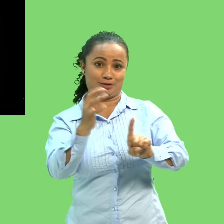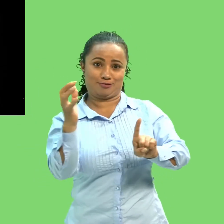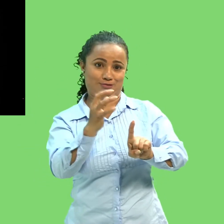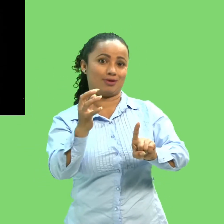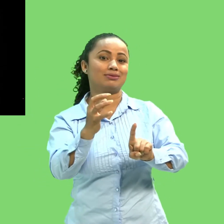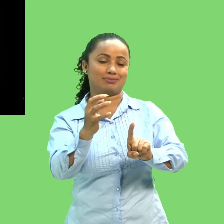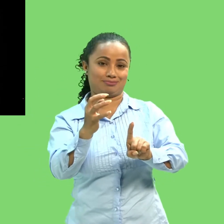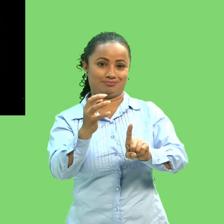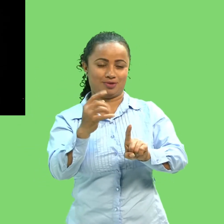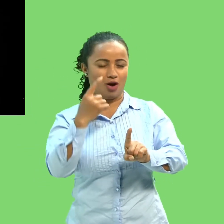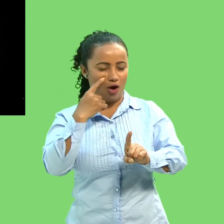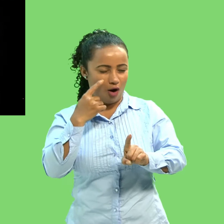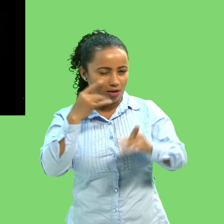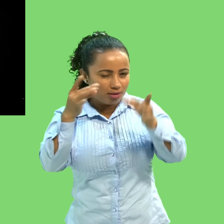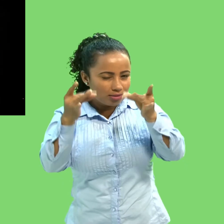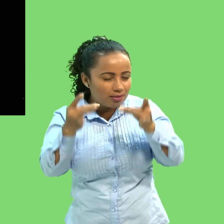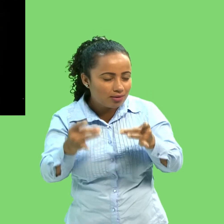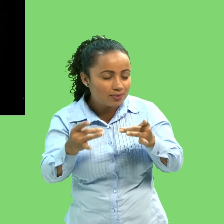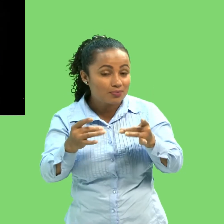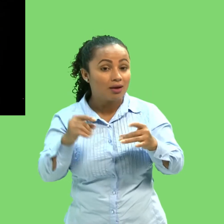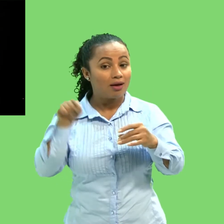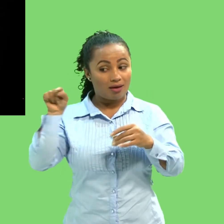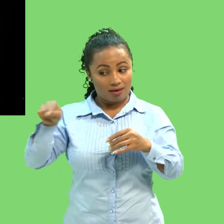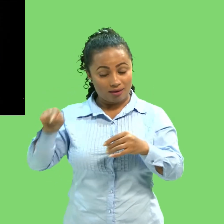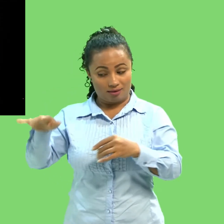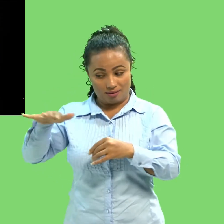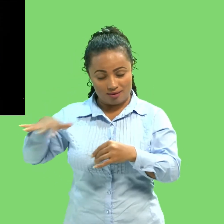detalhe importante, que a linguística